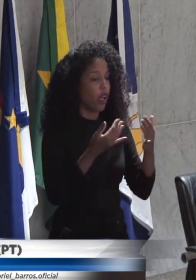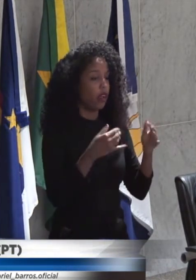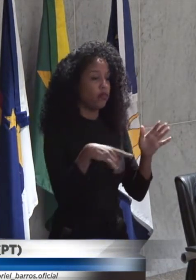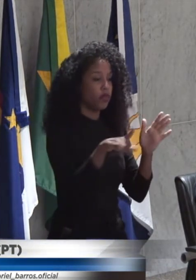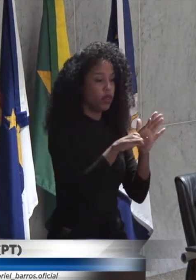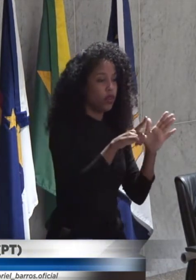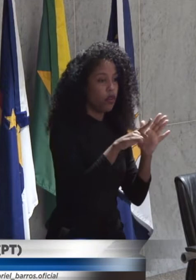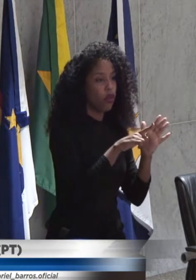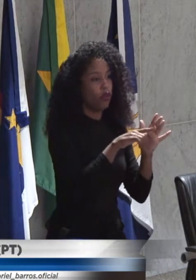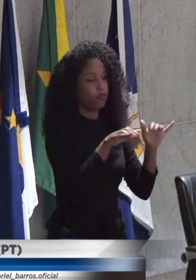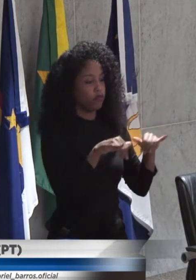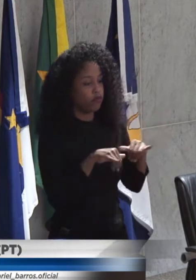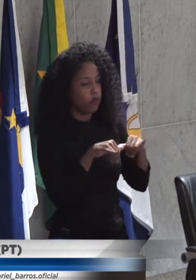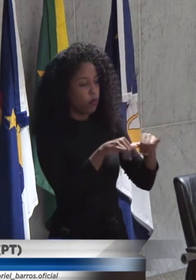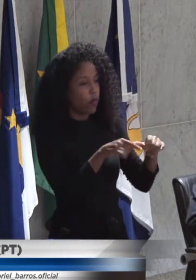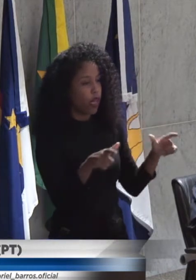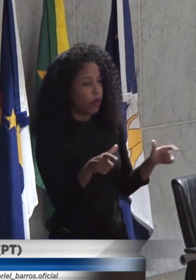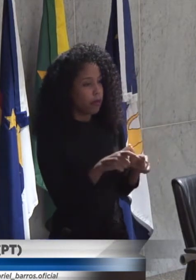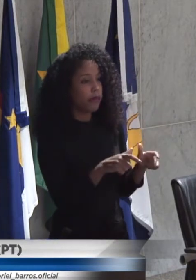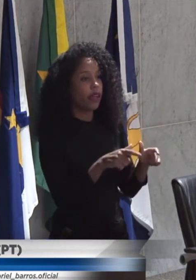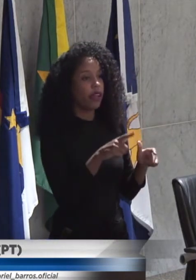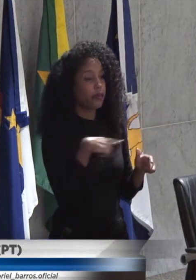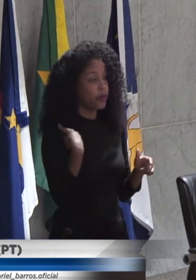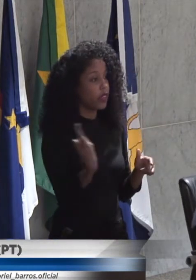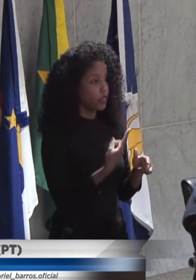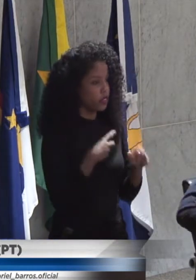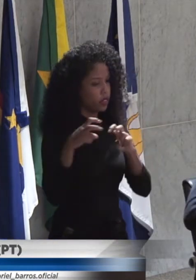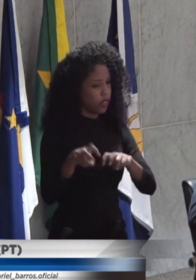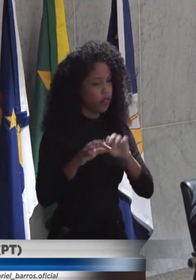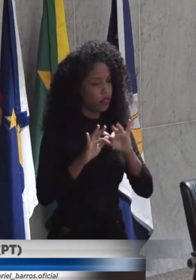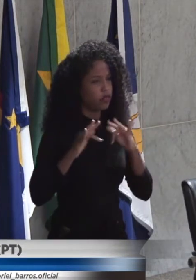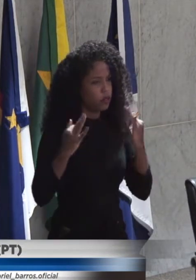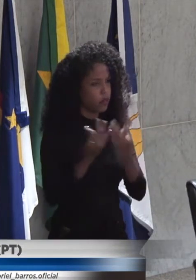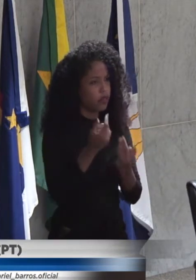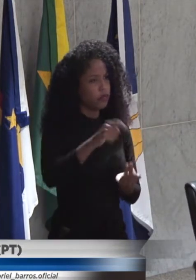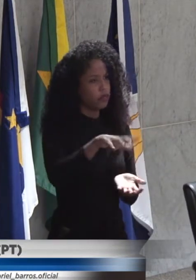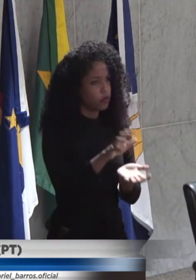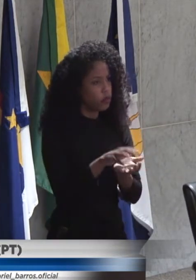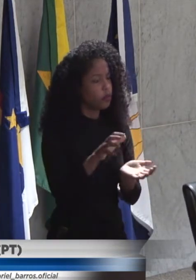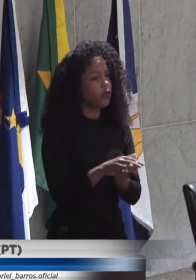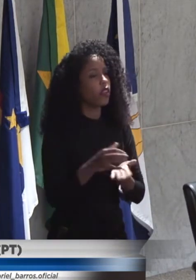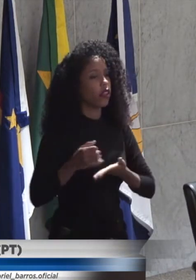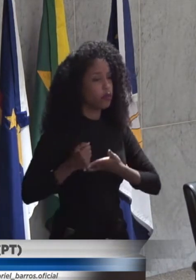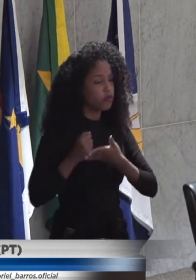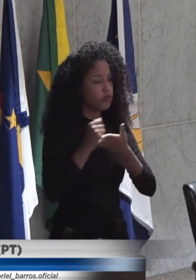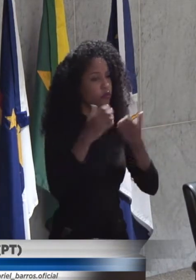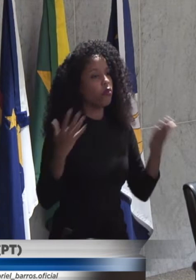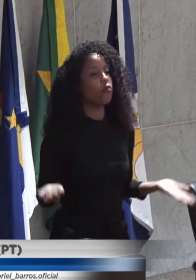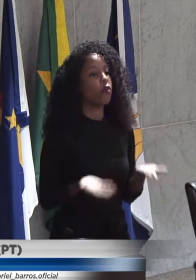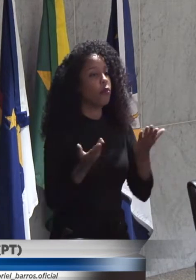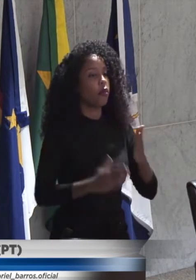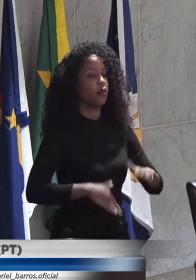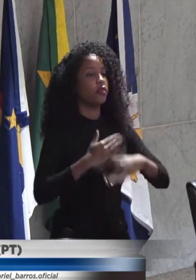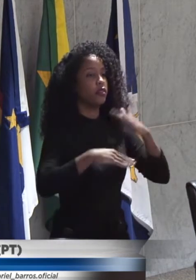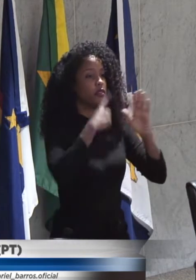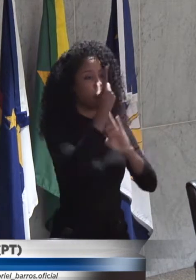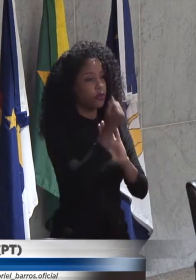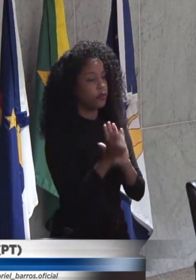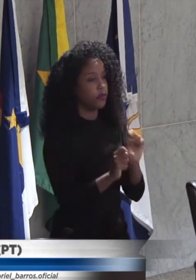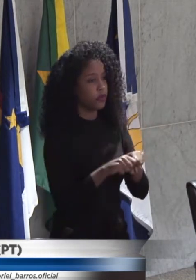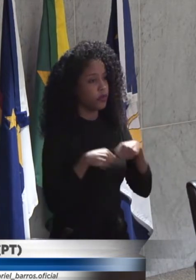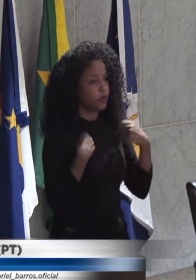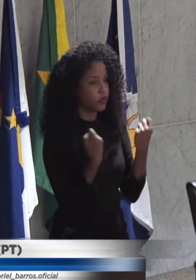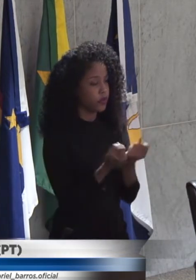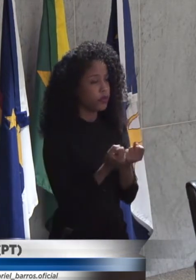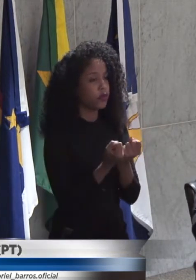loja. Então, nós somos gigantes. A agricultura familiar de Pernambuco contribui muito para o desenvolvimento econômico, social